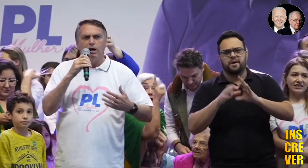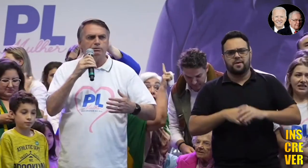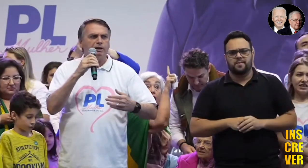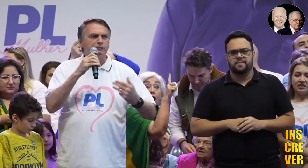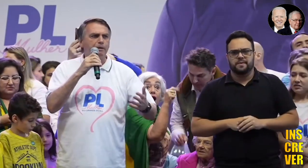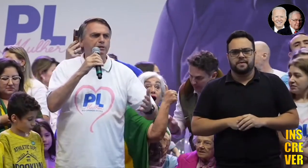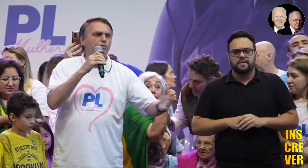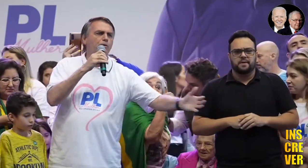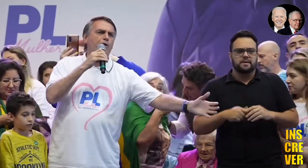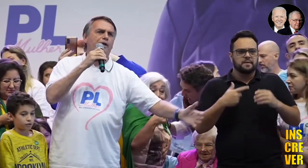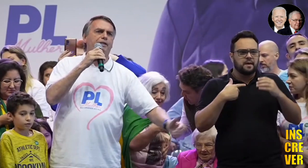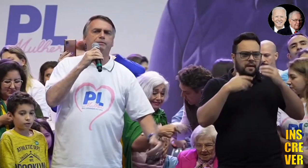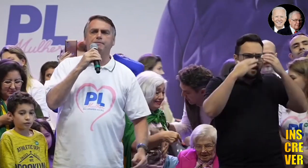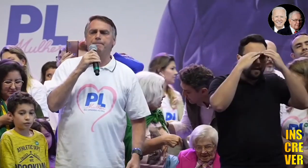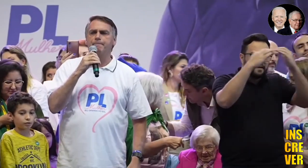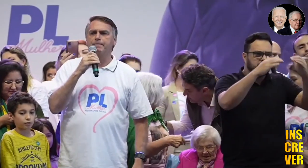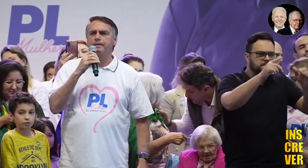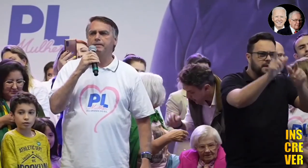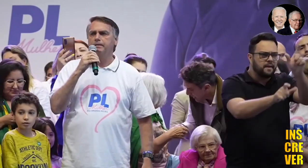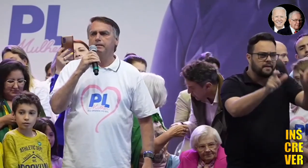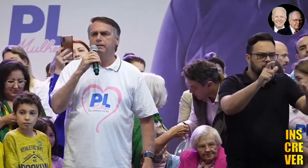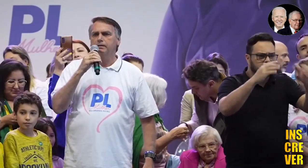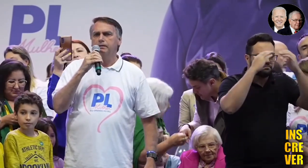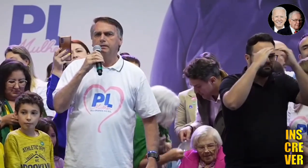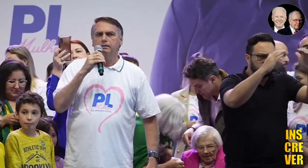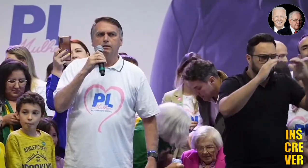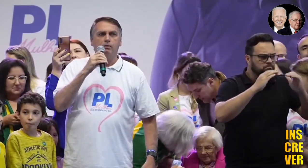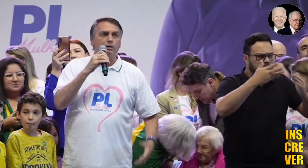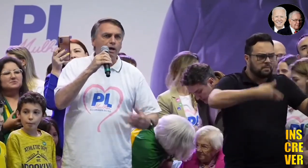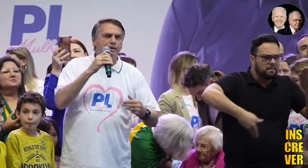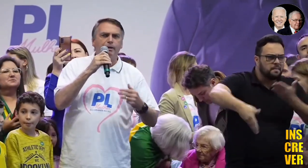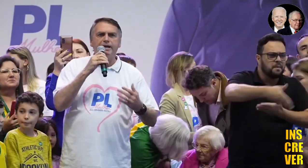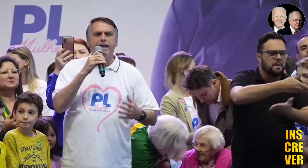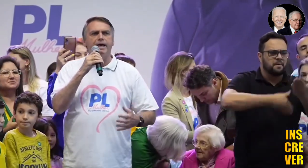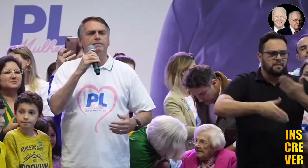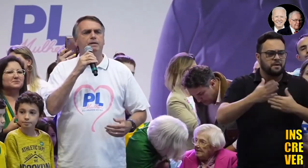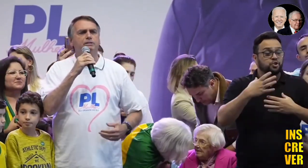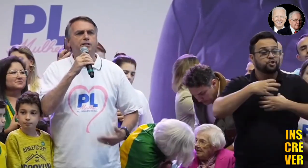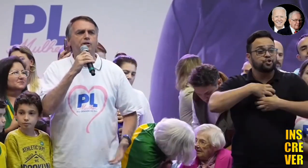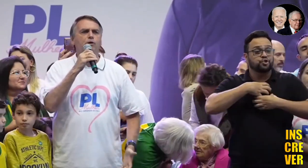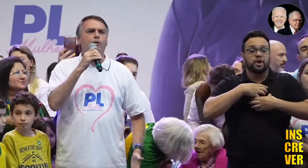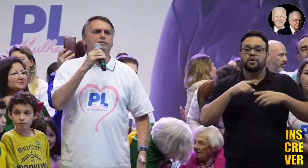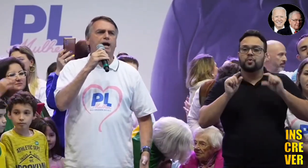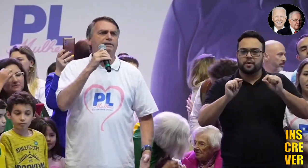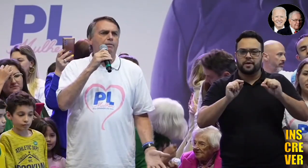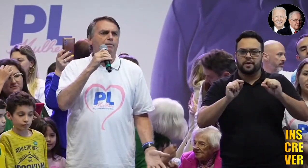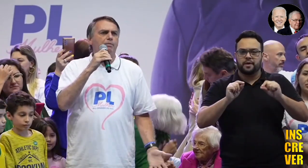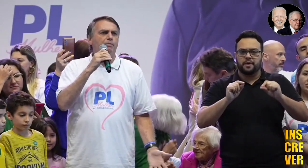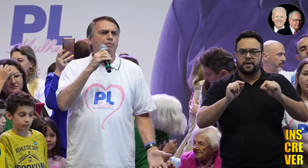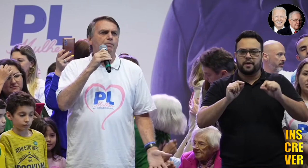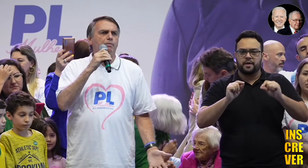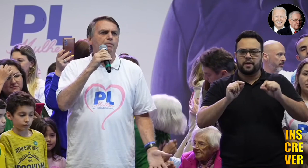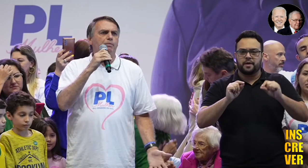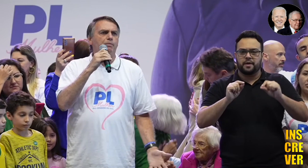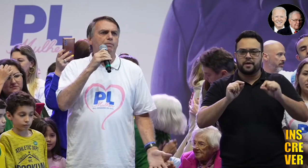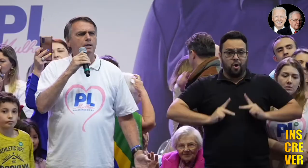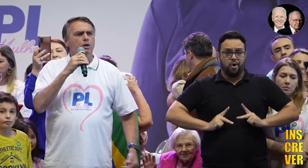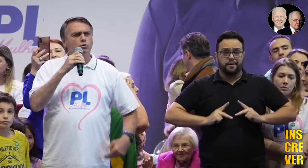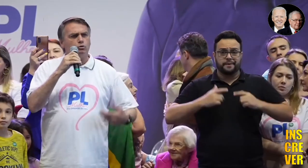com o nosso respeito com o próximo, com a nossa maneira de se comportar. Temos que ser esse